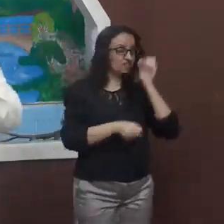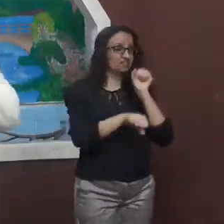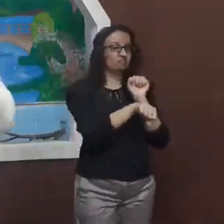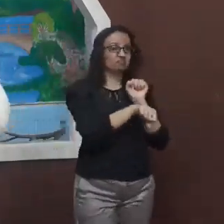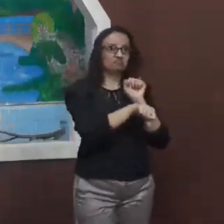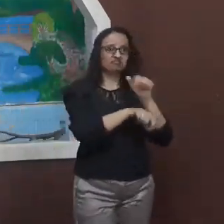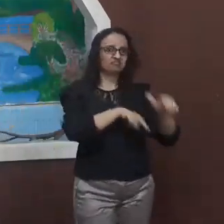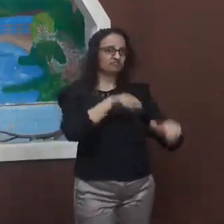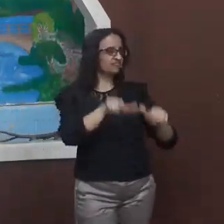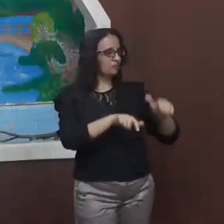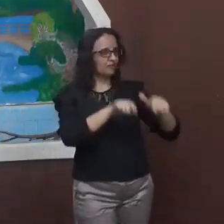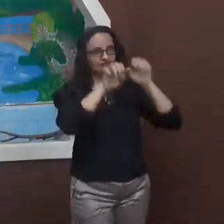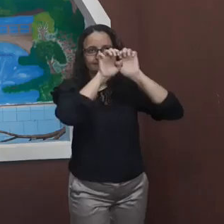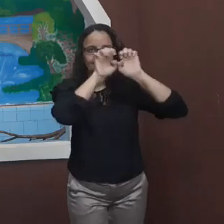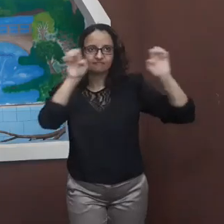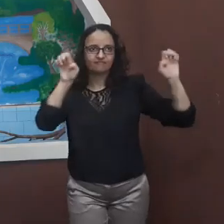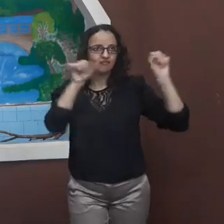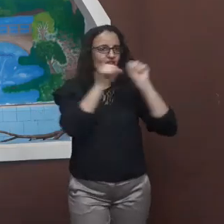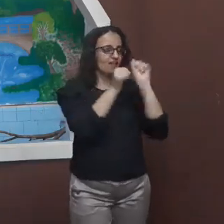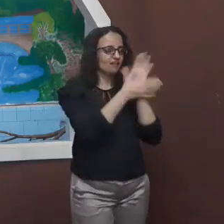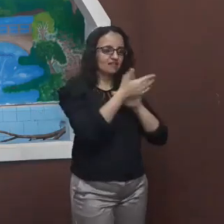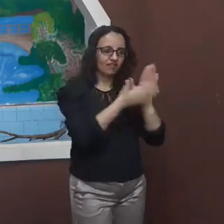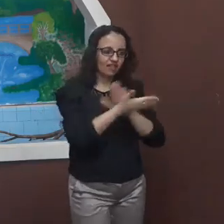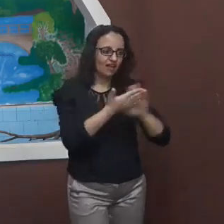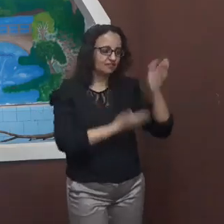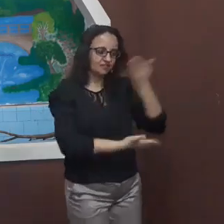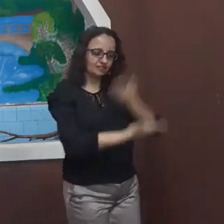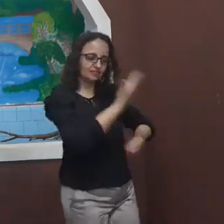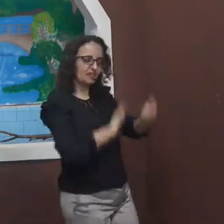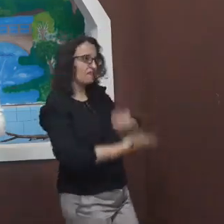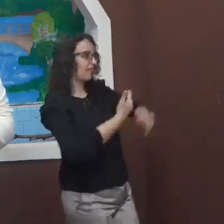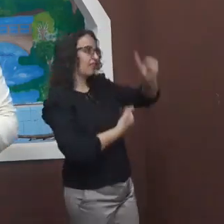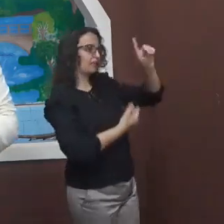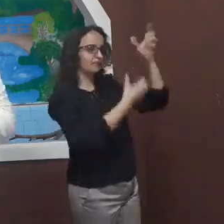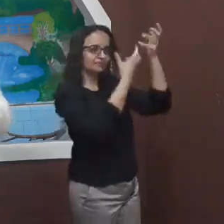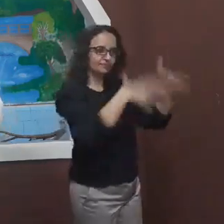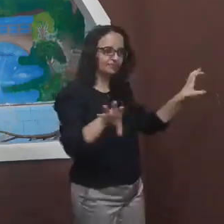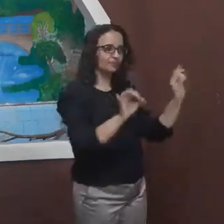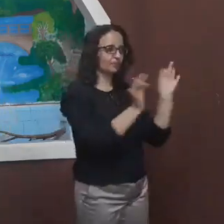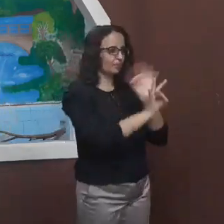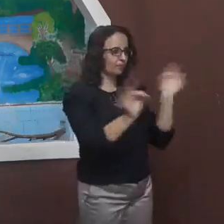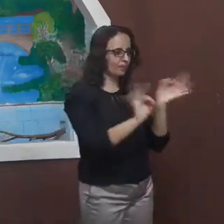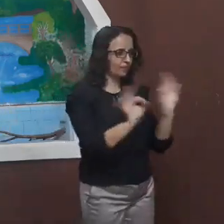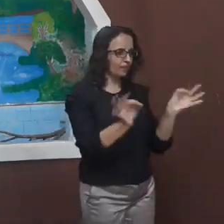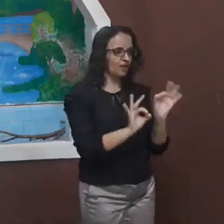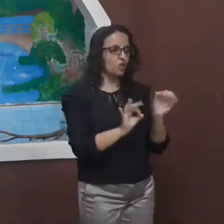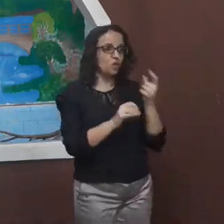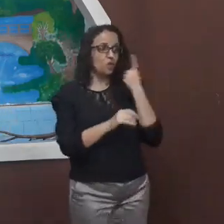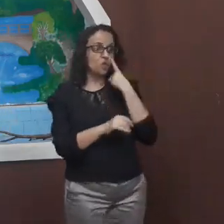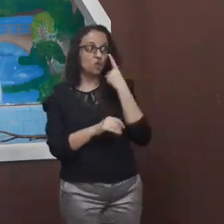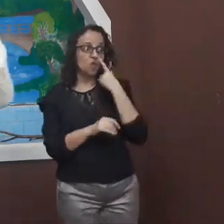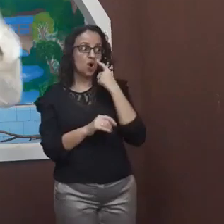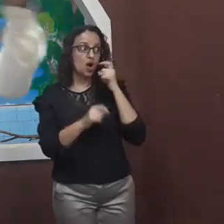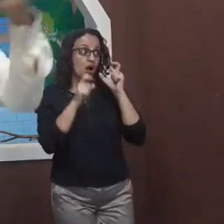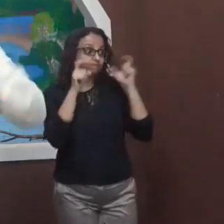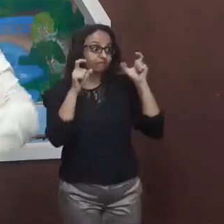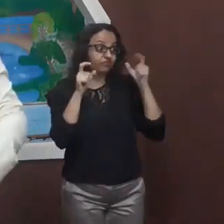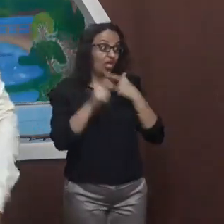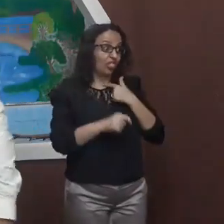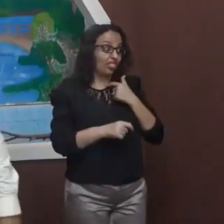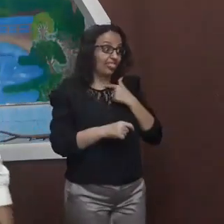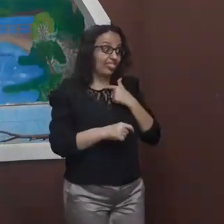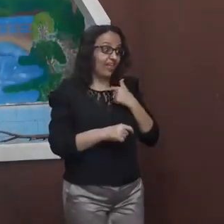parado mesmo, sem servir ao Senhor. A concupiscência dos olhos, ou seja, o desejo errado